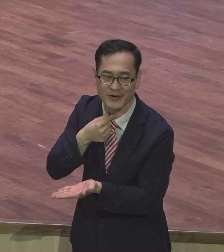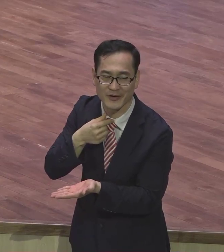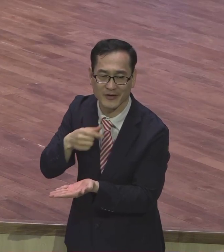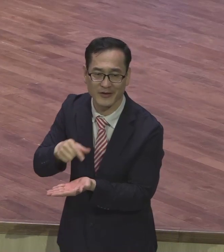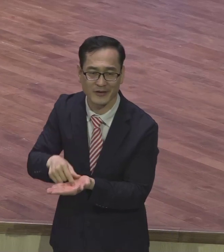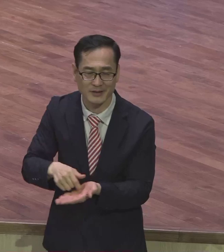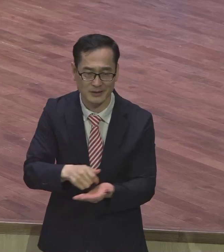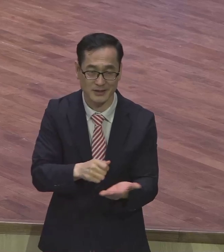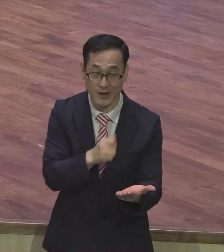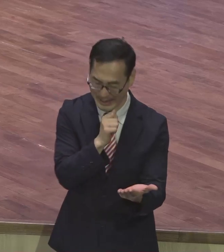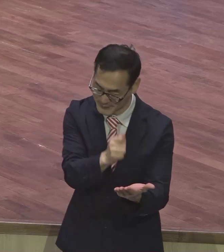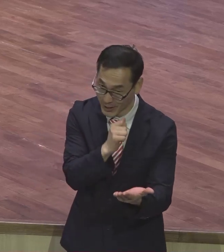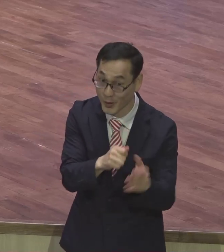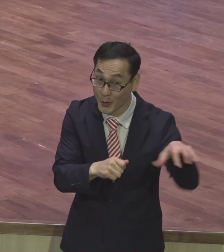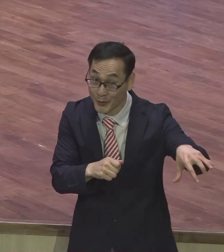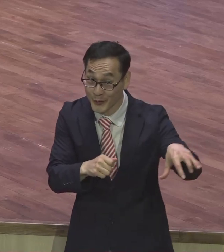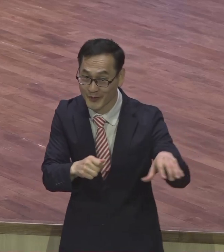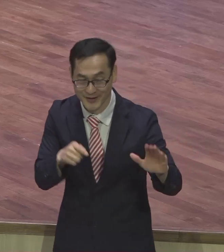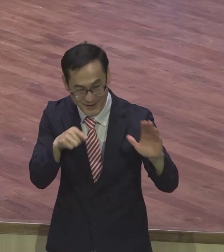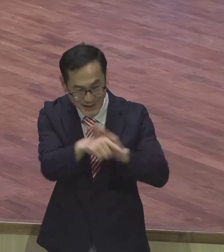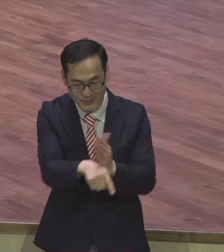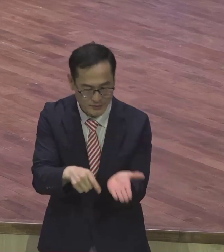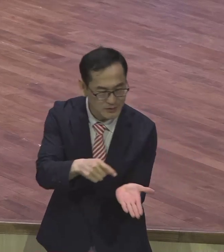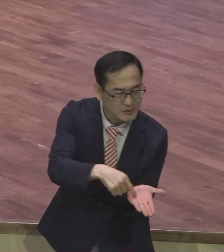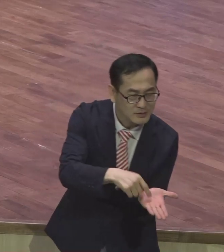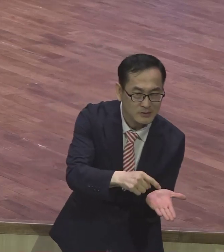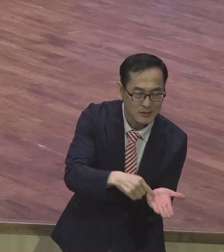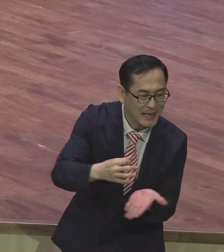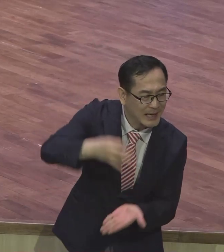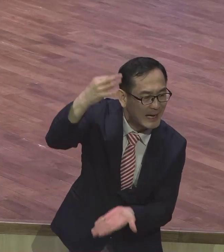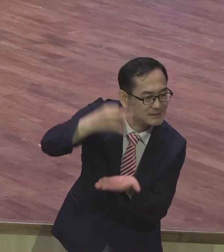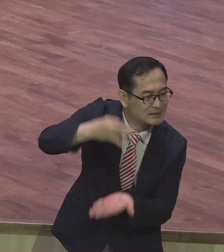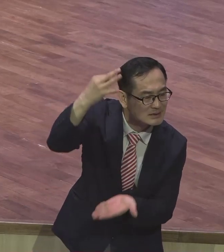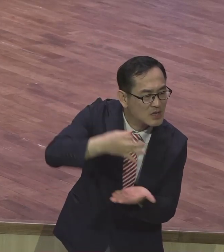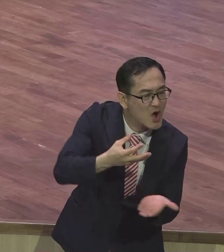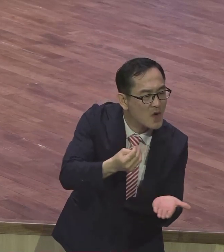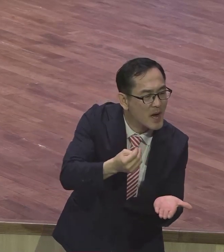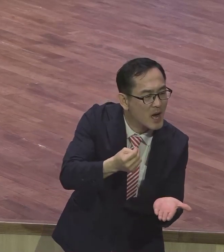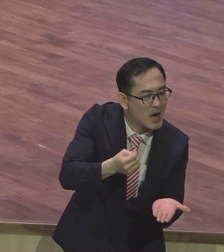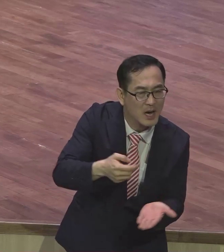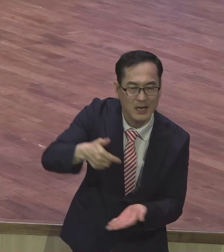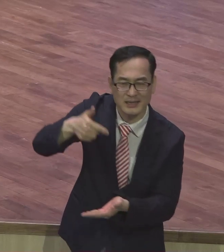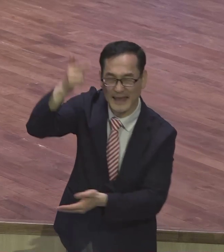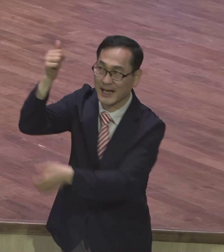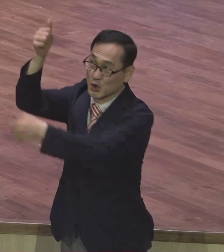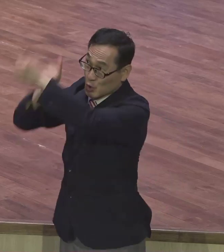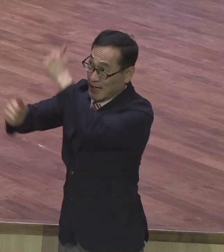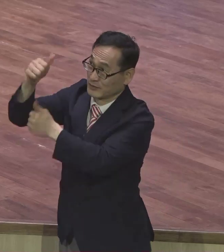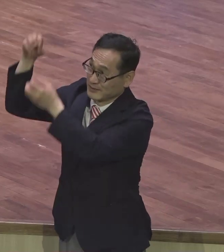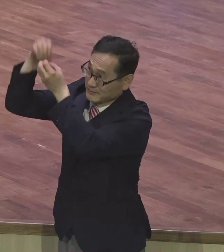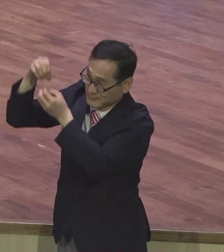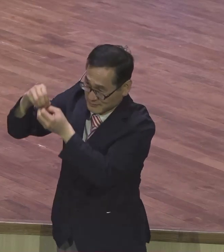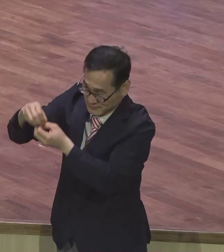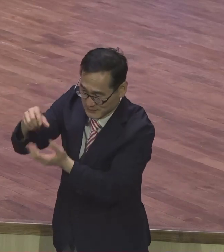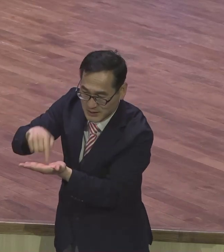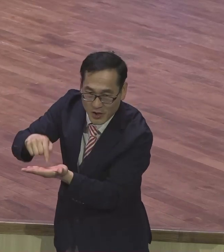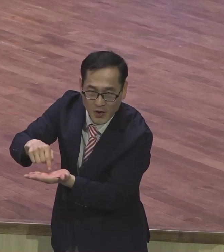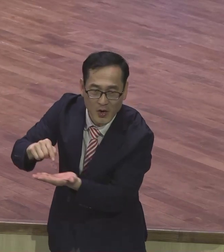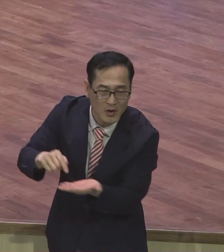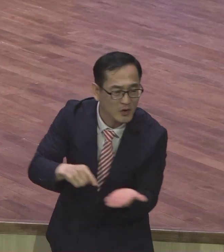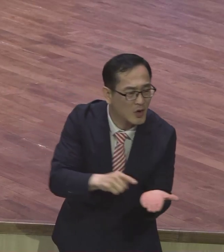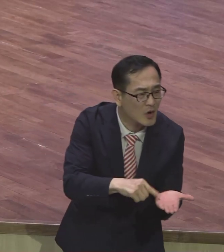감정을 받으러 갔어요 얼마나 우리 집에 있는 과보이 워낙 소상때부터 내려오던 이 과보가 얼마나 가치냐